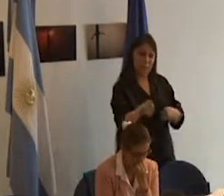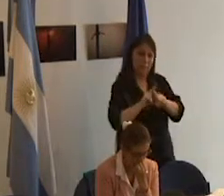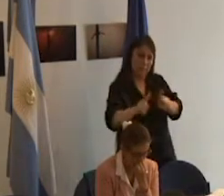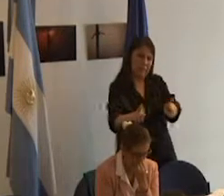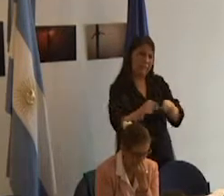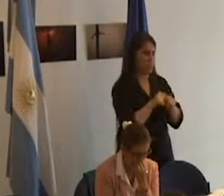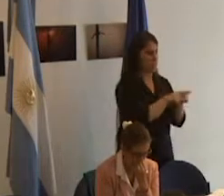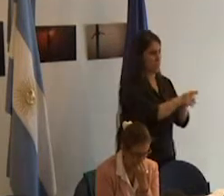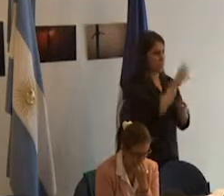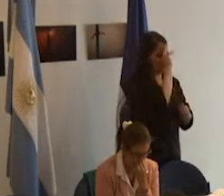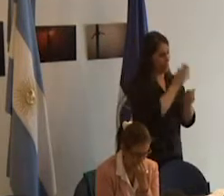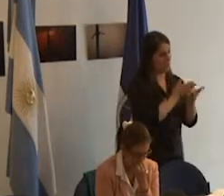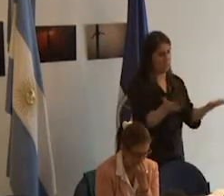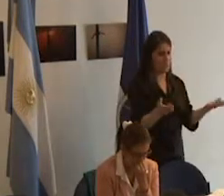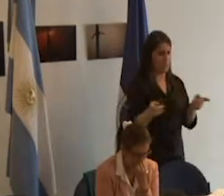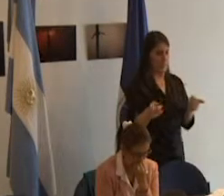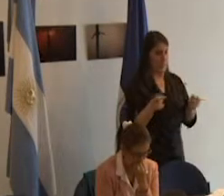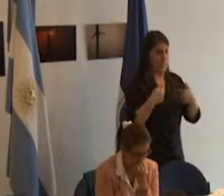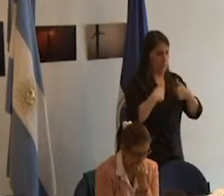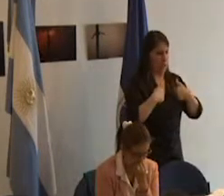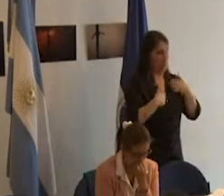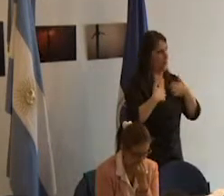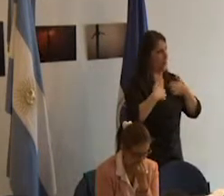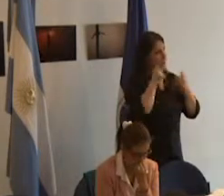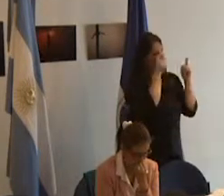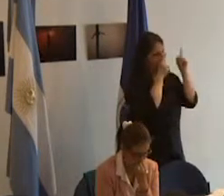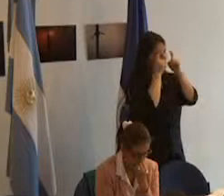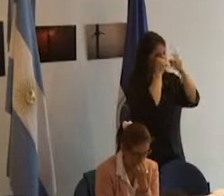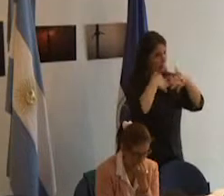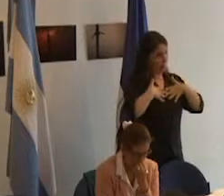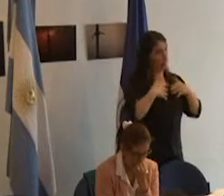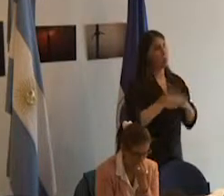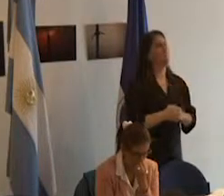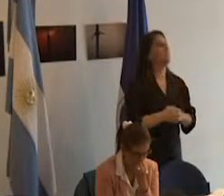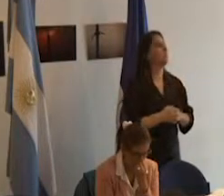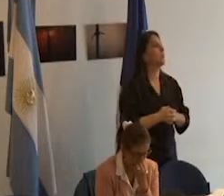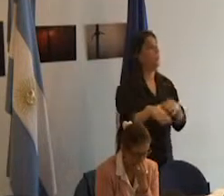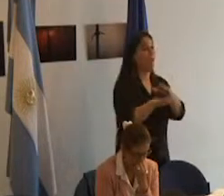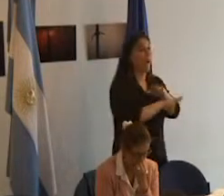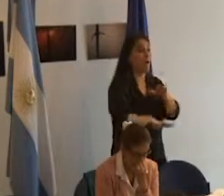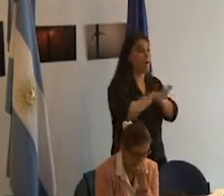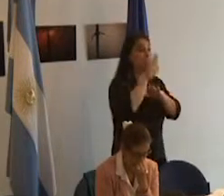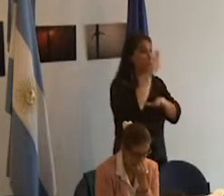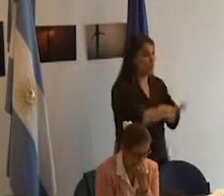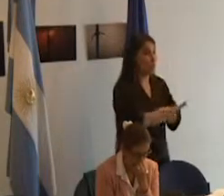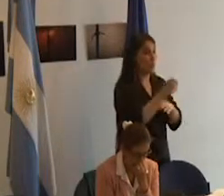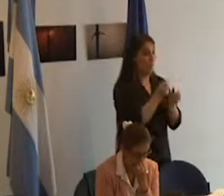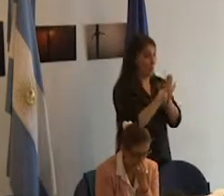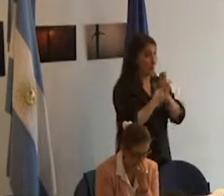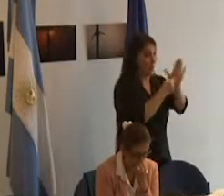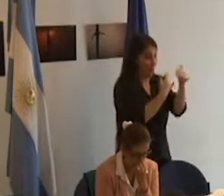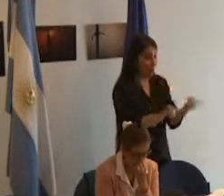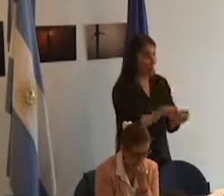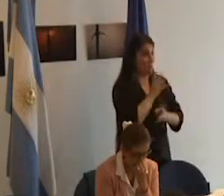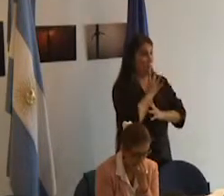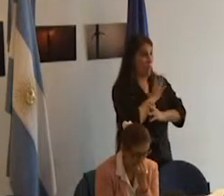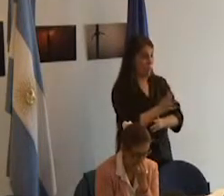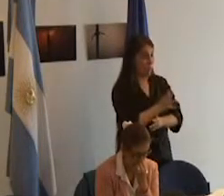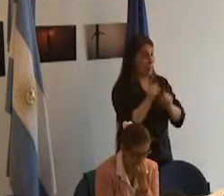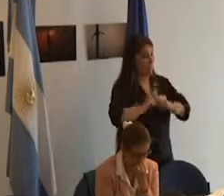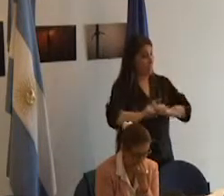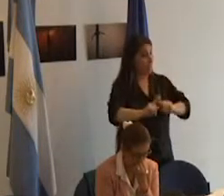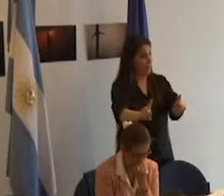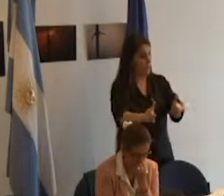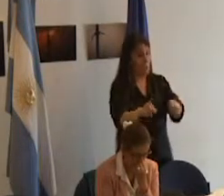quiero dejar sentado que la base de la presentación estaba sobre ese concepto de diferencia que no